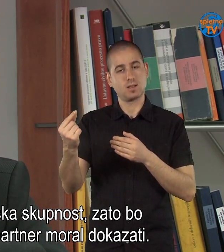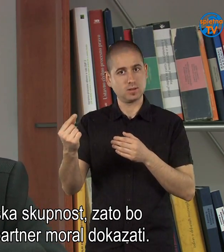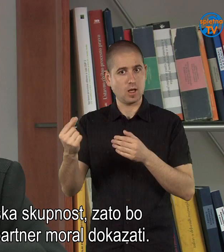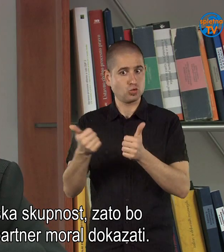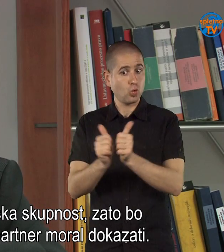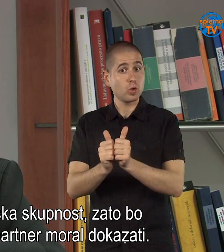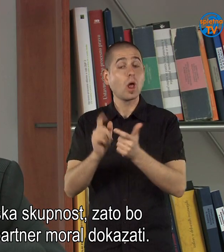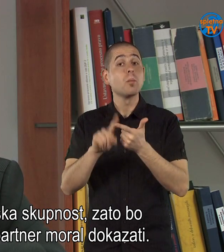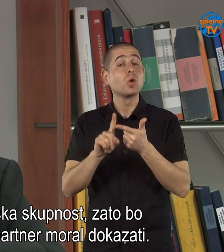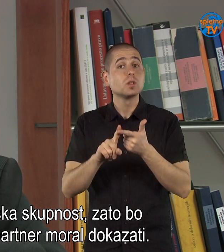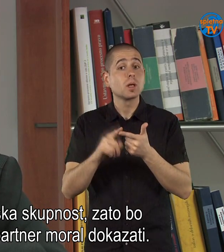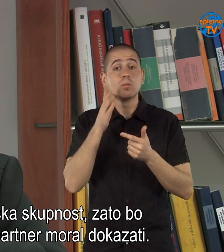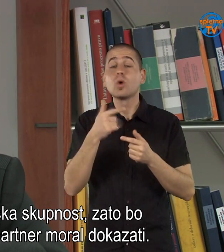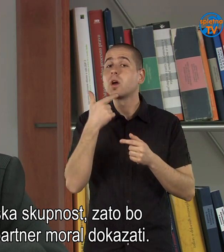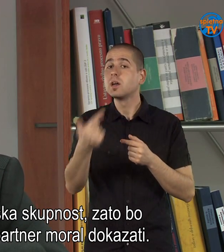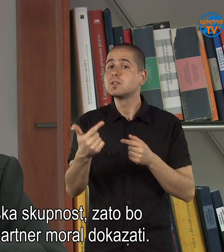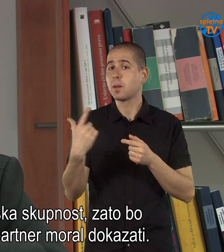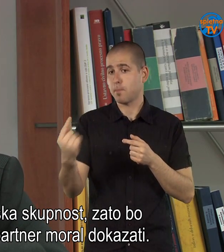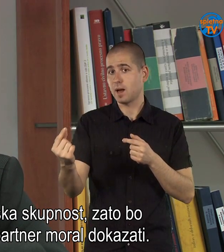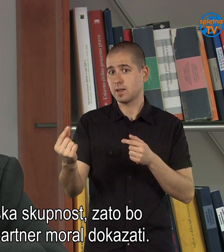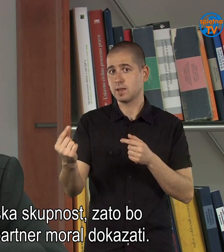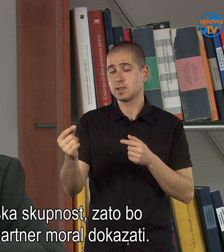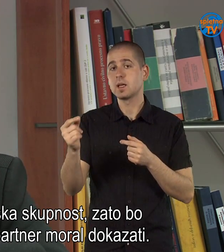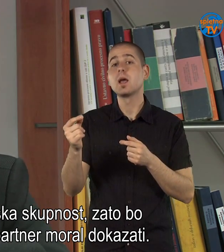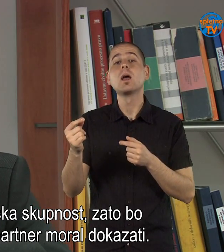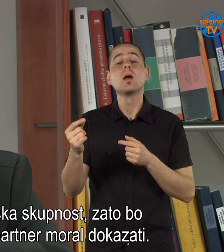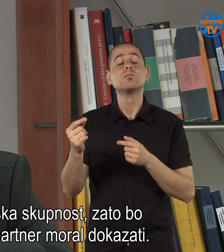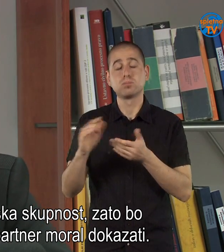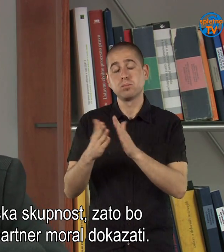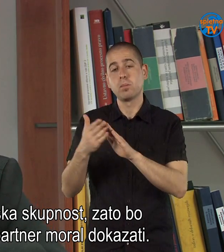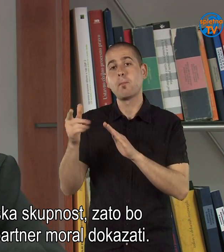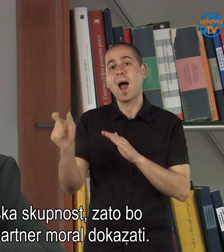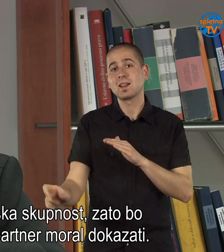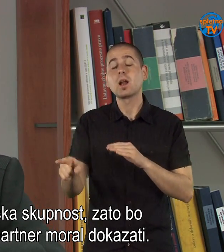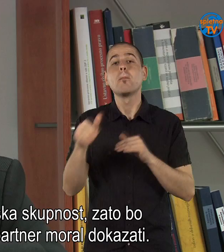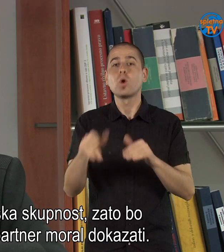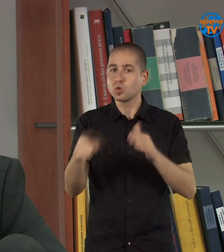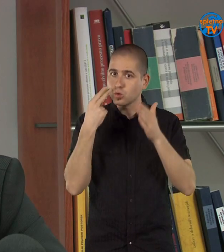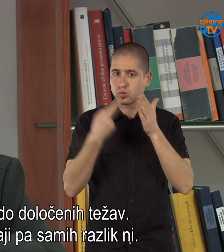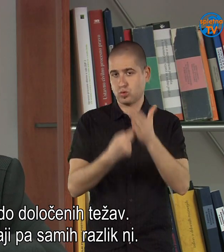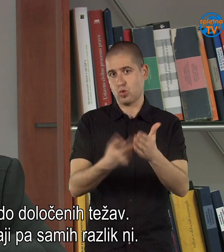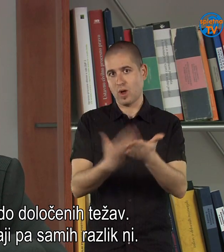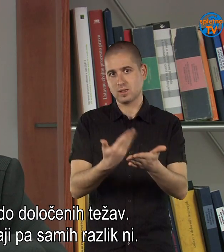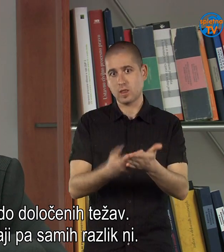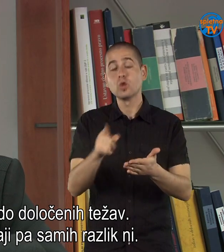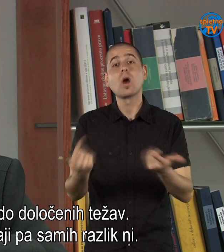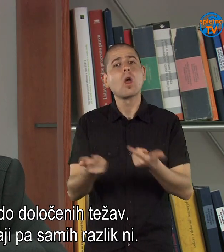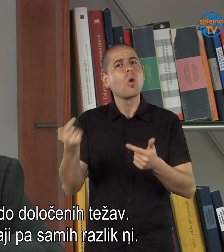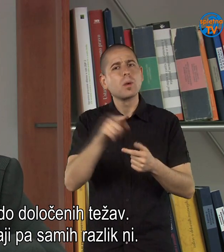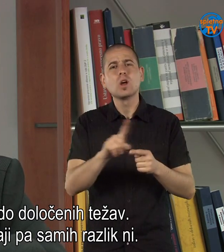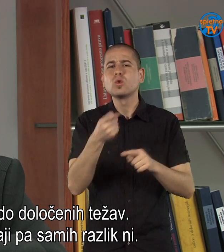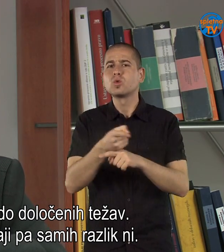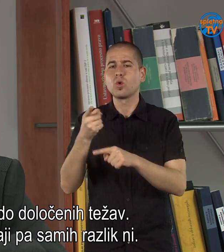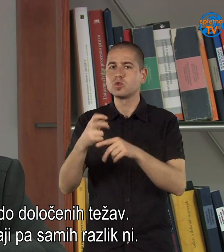partnerska skupnost, potem bo pač izvenzakonski partner to mogel dokazati, ne. Tukaj se pač lahko pride do določenih